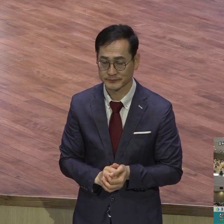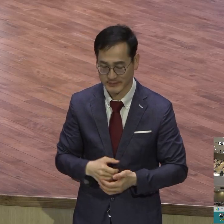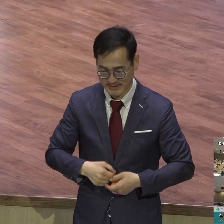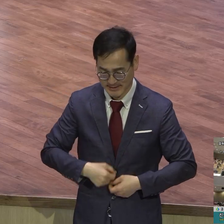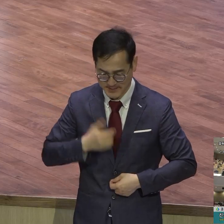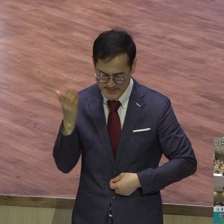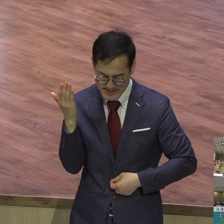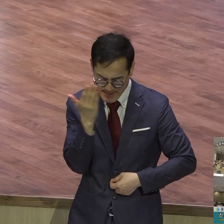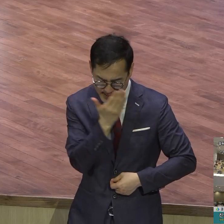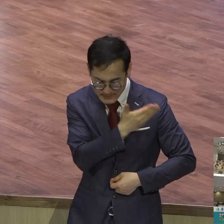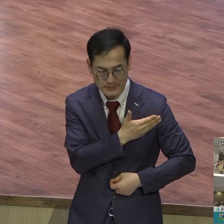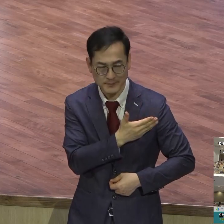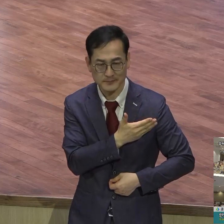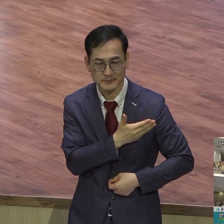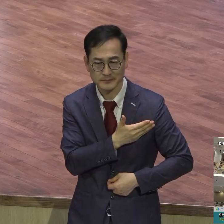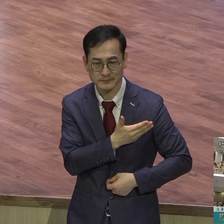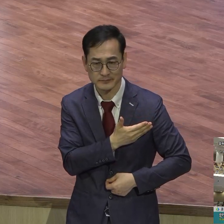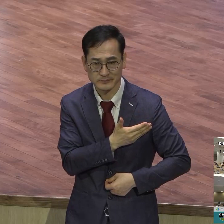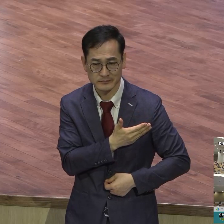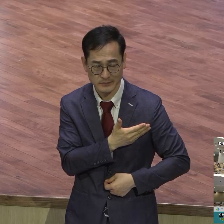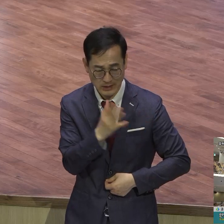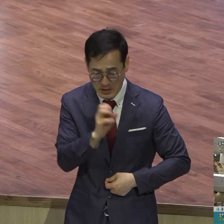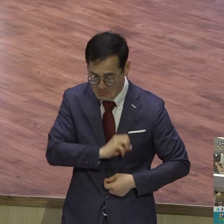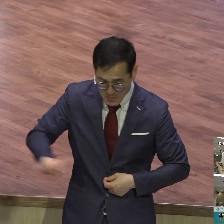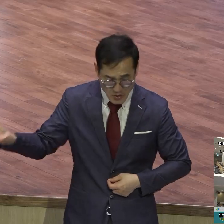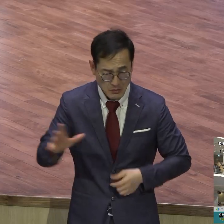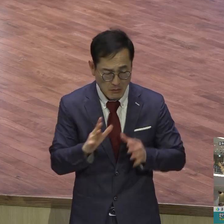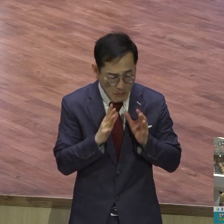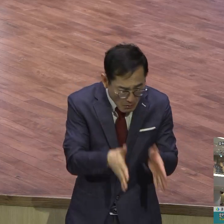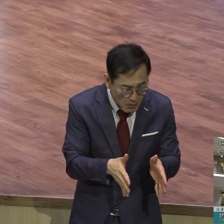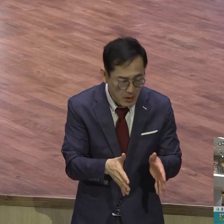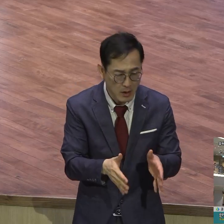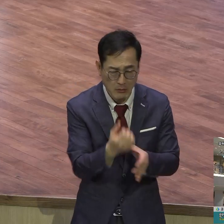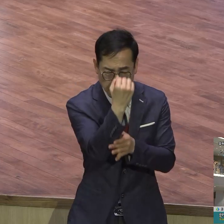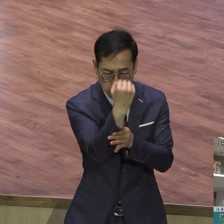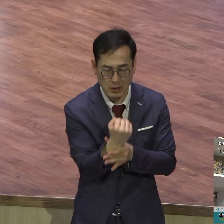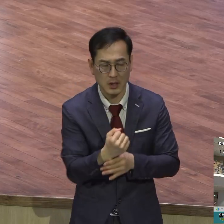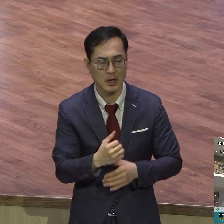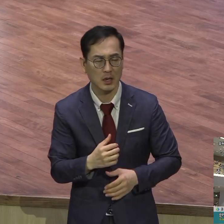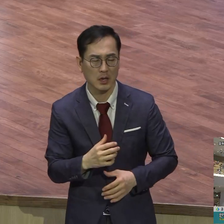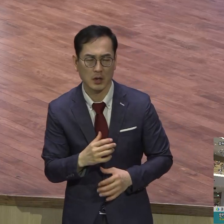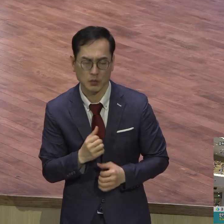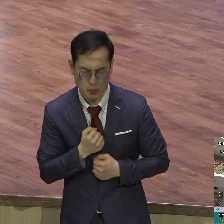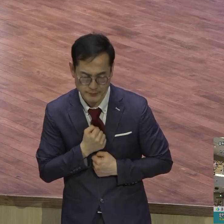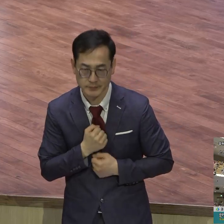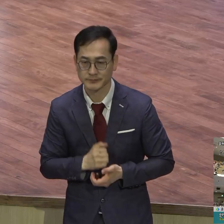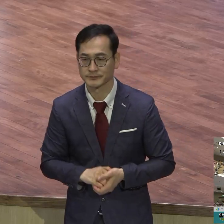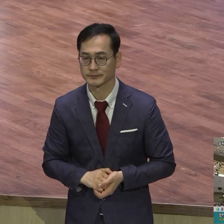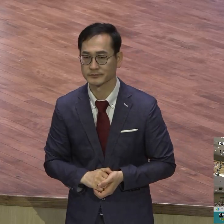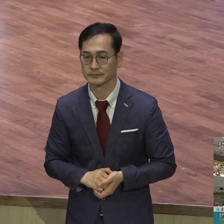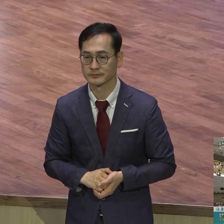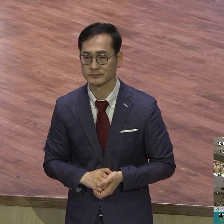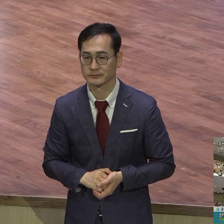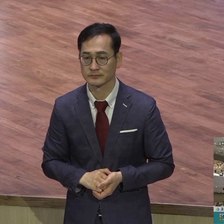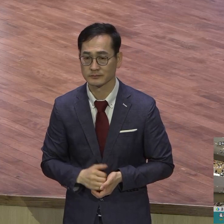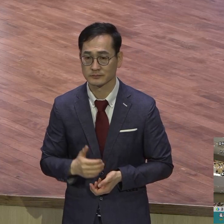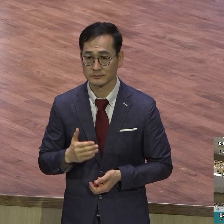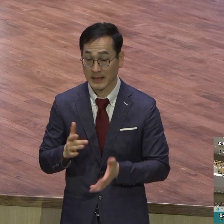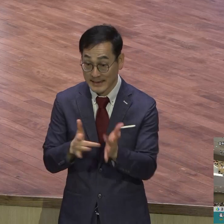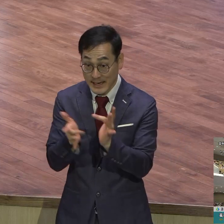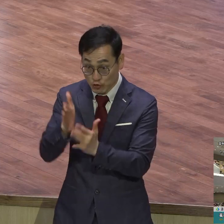부패할까 두려워하라. 만일 누가 가서 우리가 전화 전파하지 아니한 다른 예수를